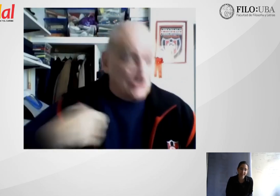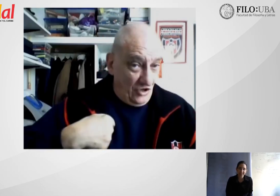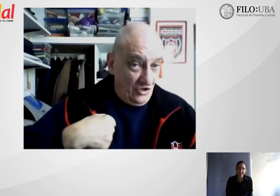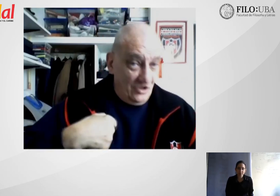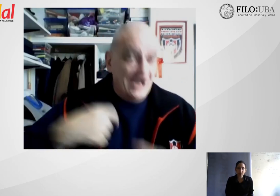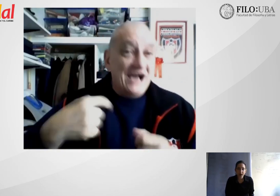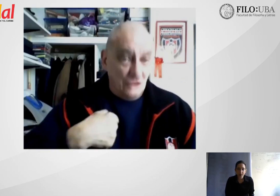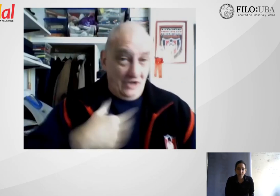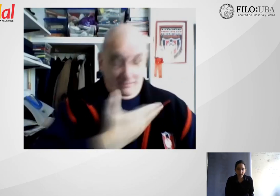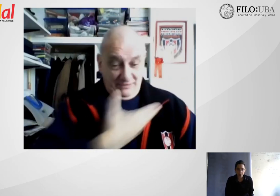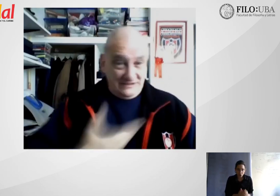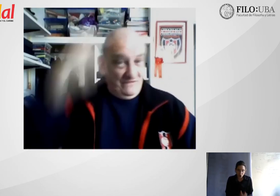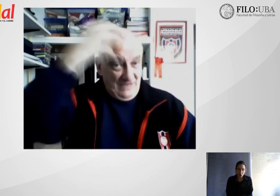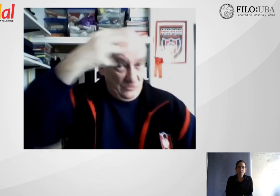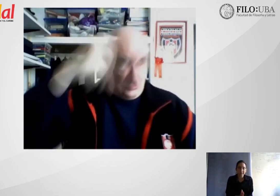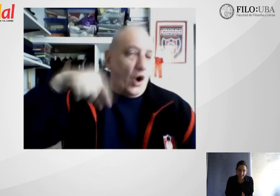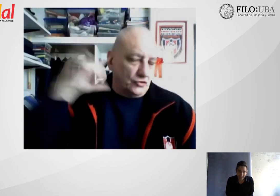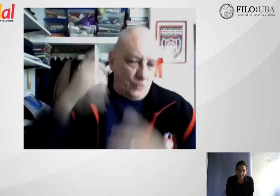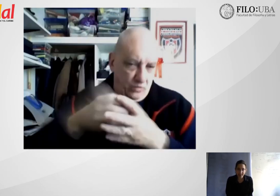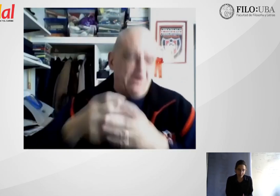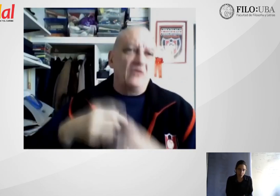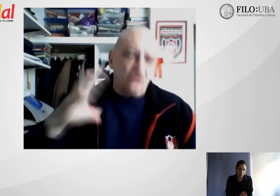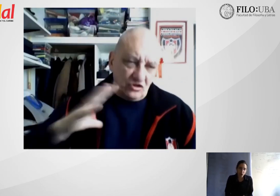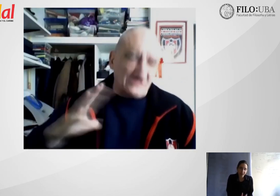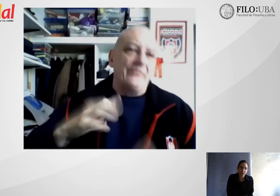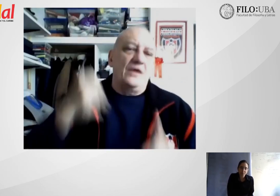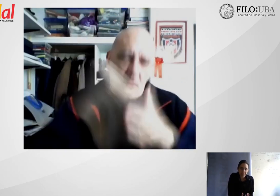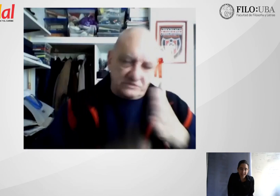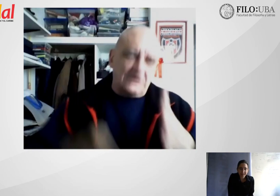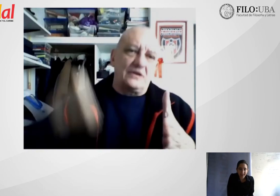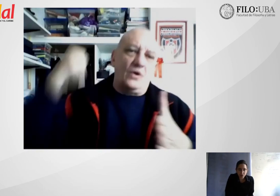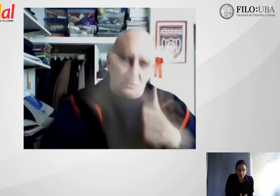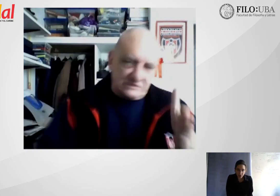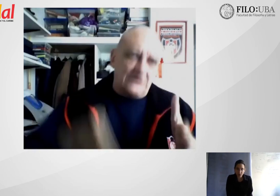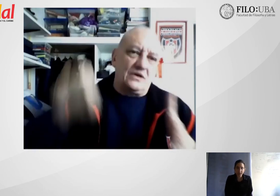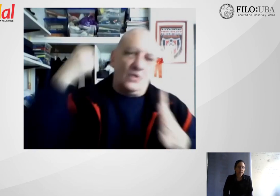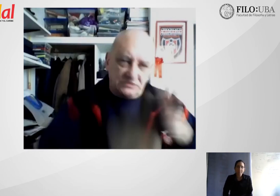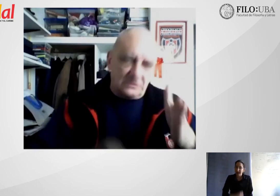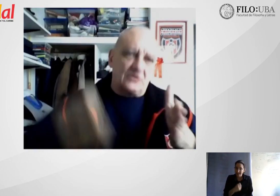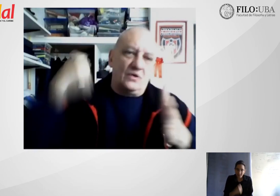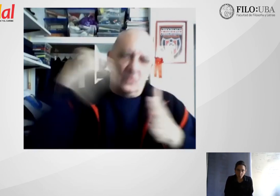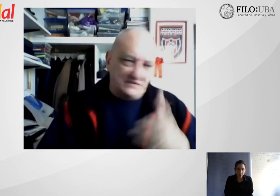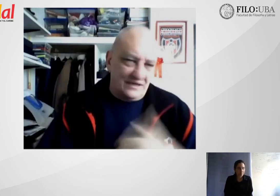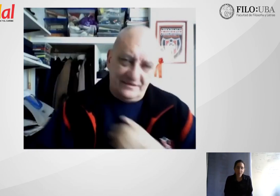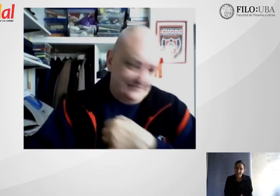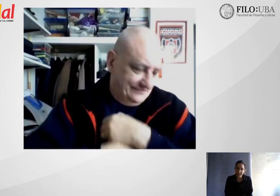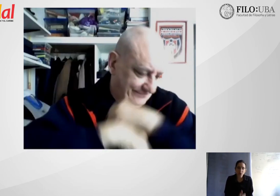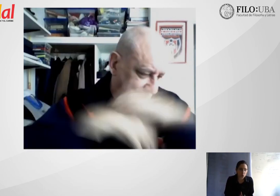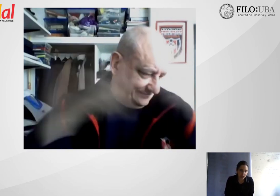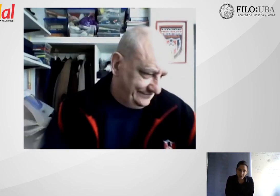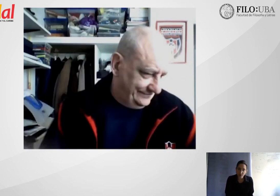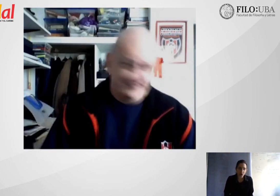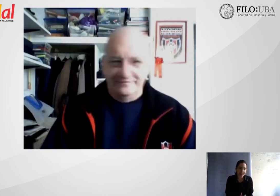tema. Pero bueno, yo como presidente, yo en tanto presidente de la asociación, aseguro que vamos a